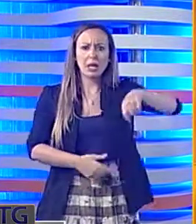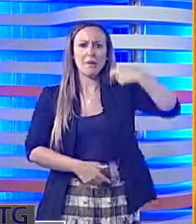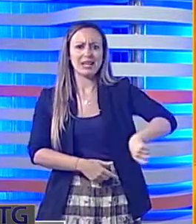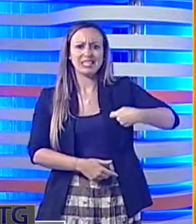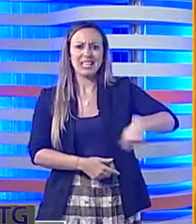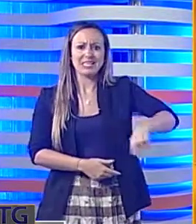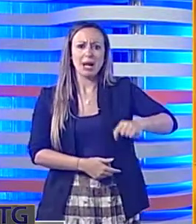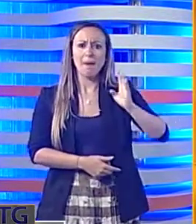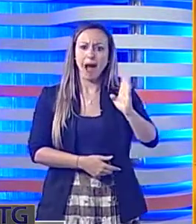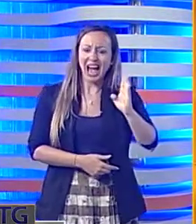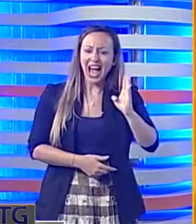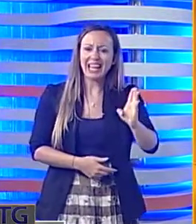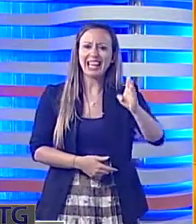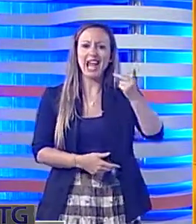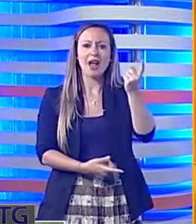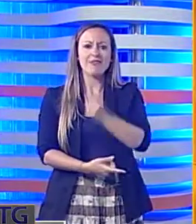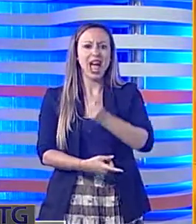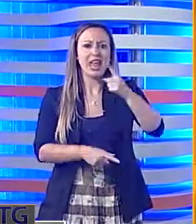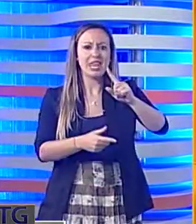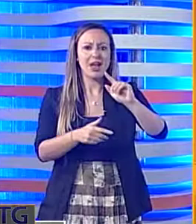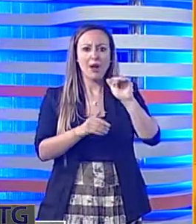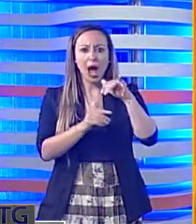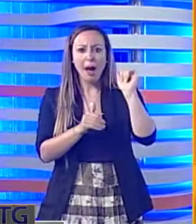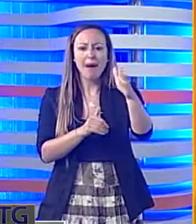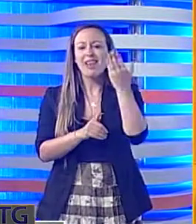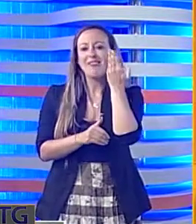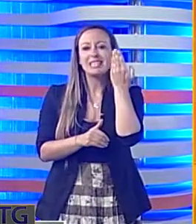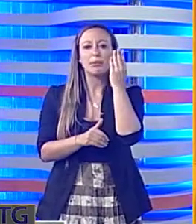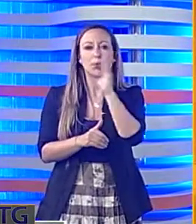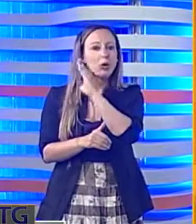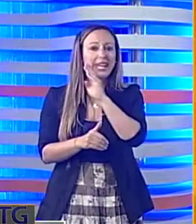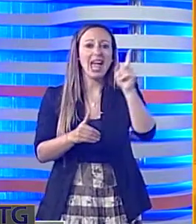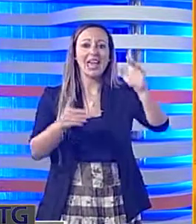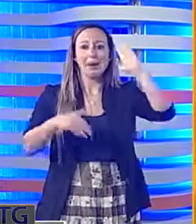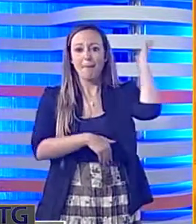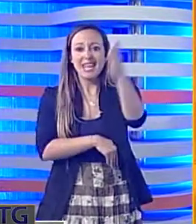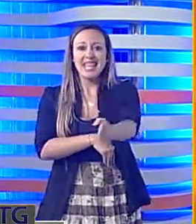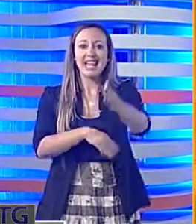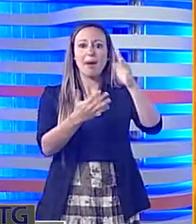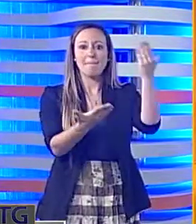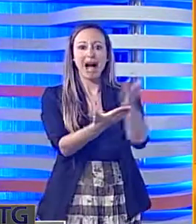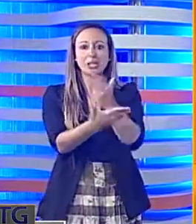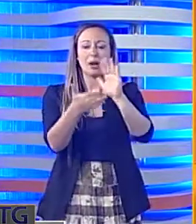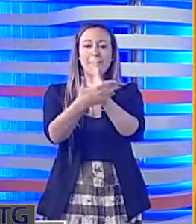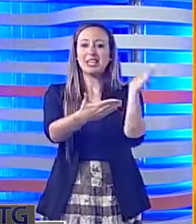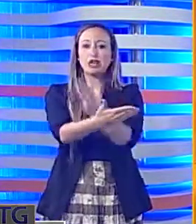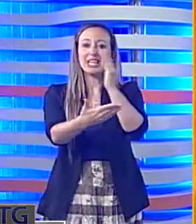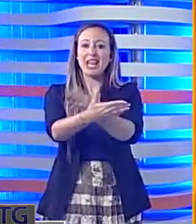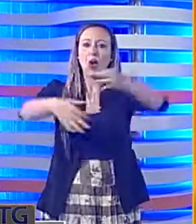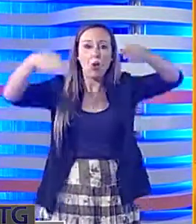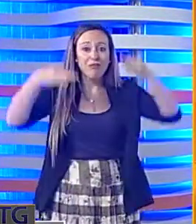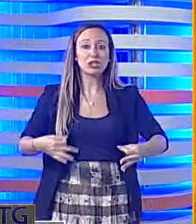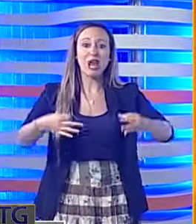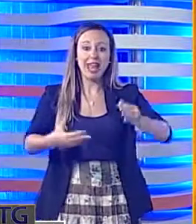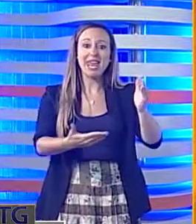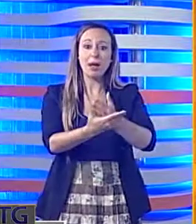interrotto solo da comunicati stampa, alcuni comunicati stampa, il presidente del Palermo Calcio, Paul Baccaglini, interviene